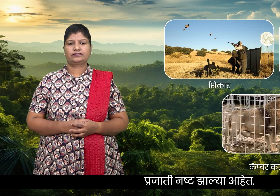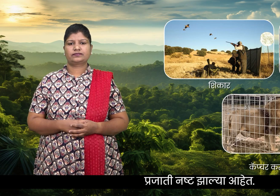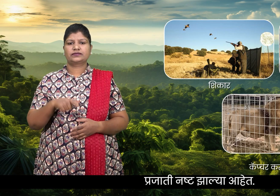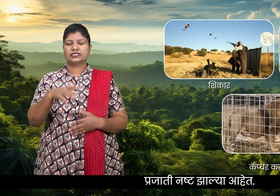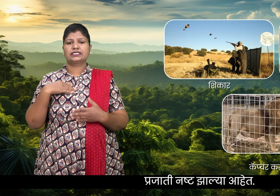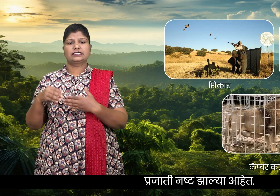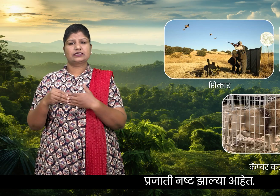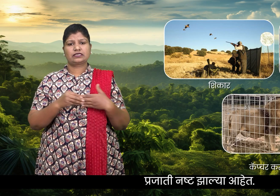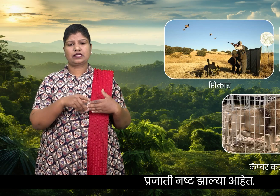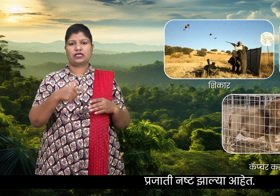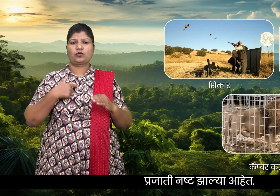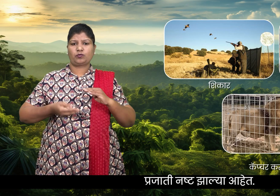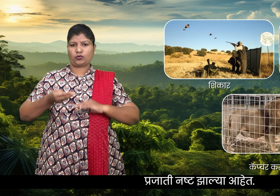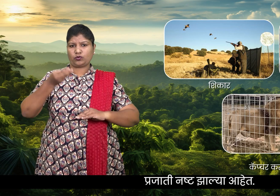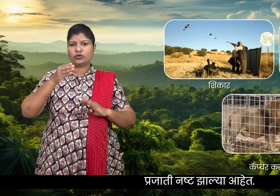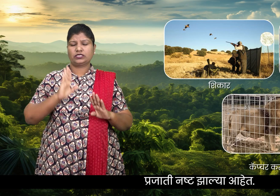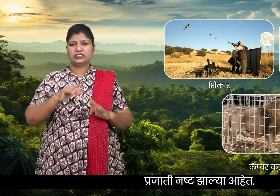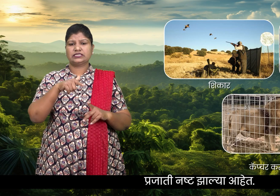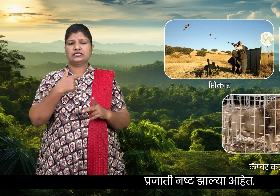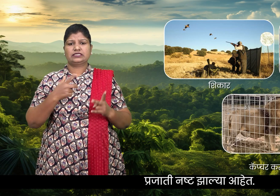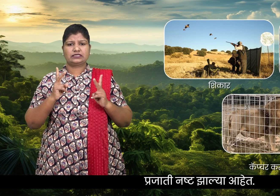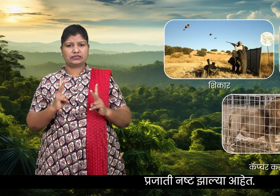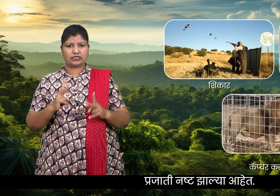प्रजाती नष्ट झाल्या आहेत.